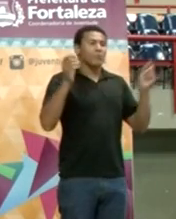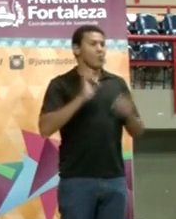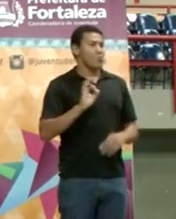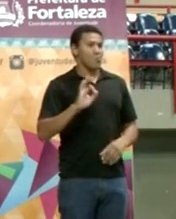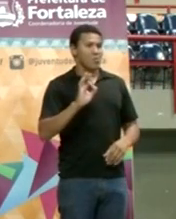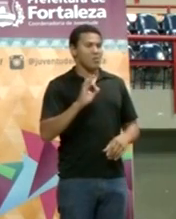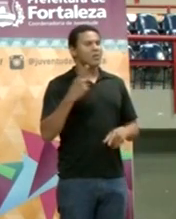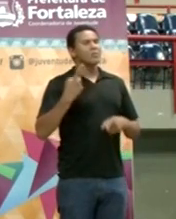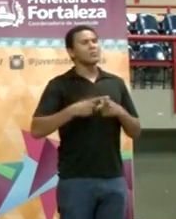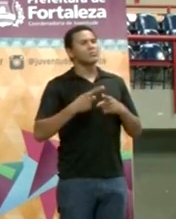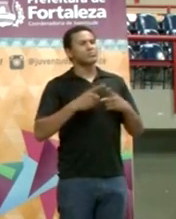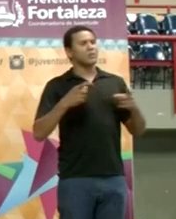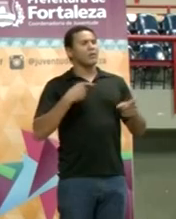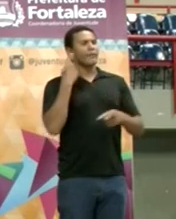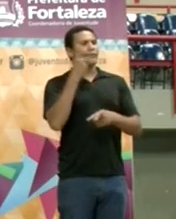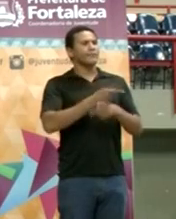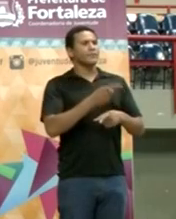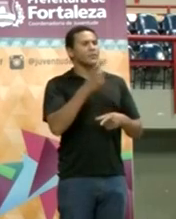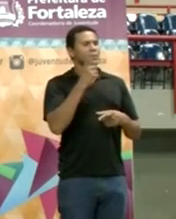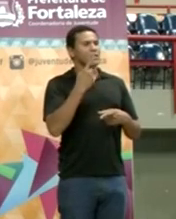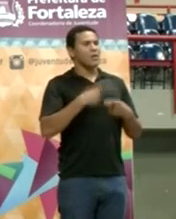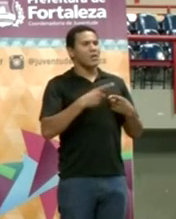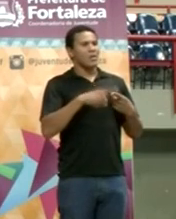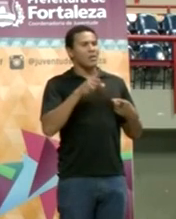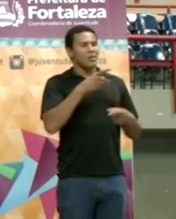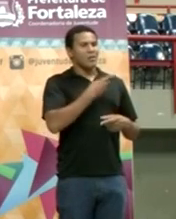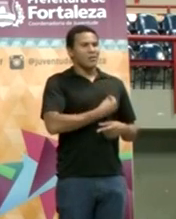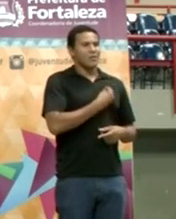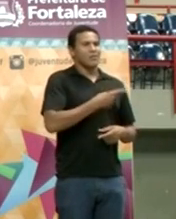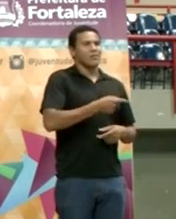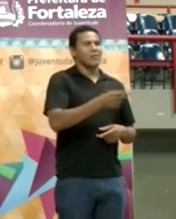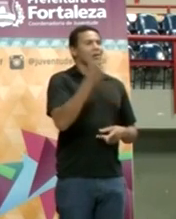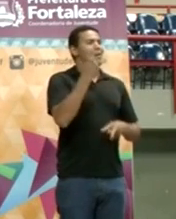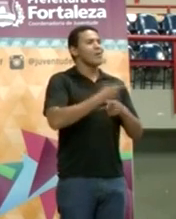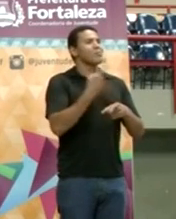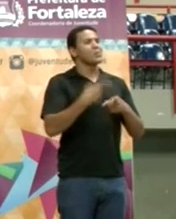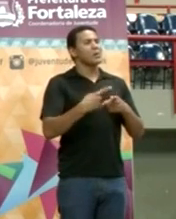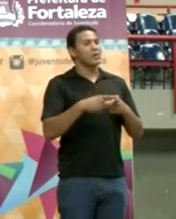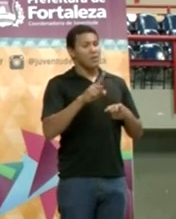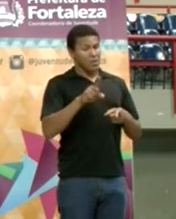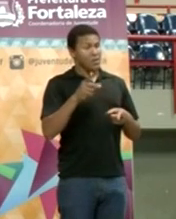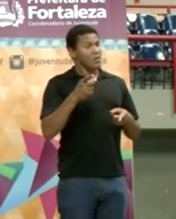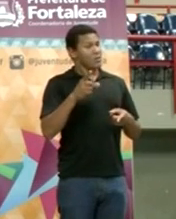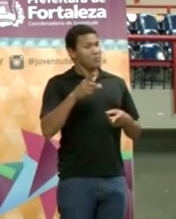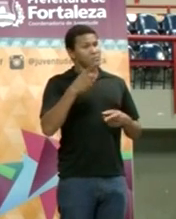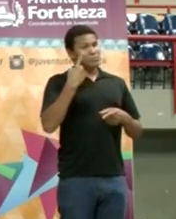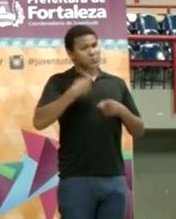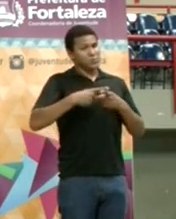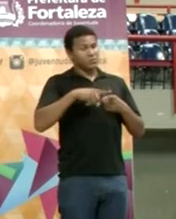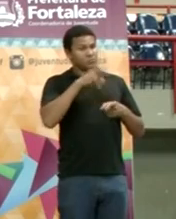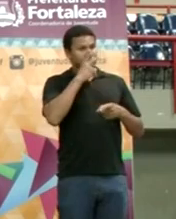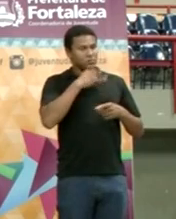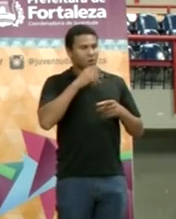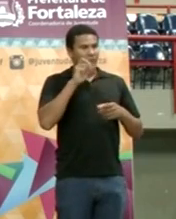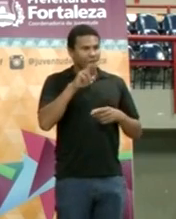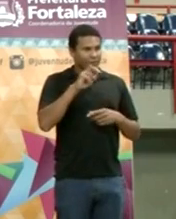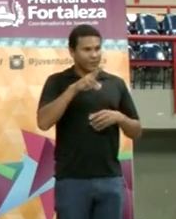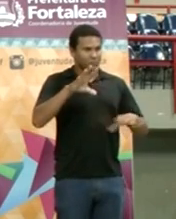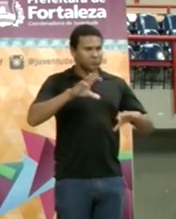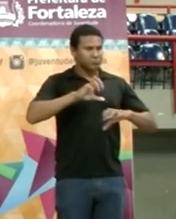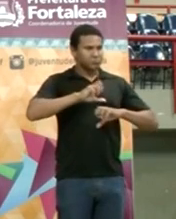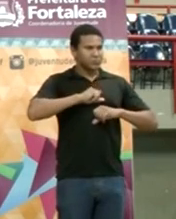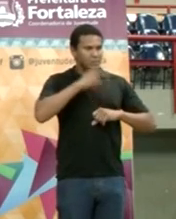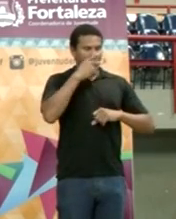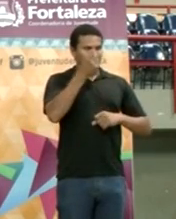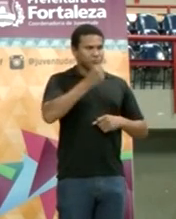ele chegou a essa conclusão? Porque ele acredita que o vírus hoje é imunodepressor, ou seja, ele destrói as